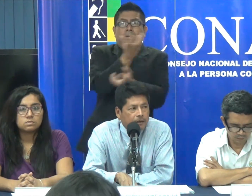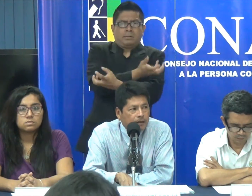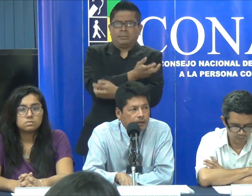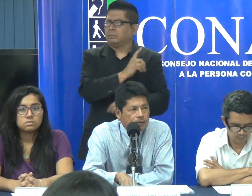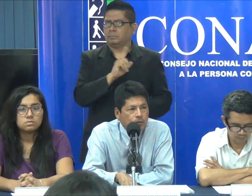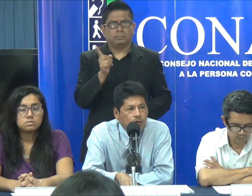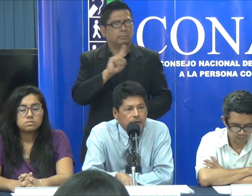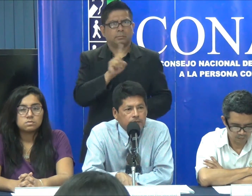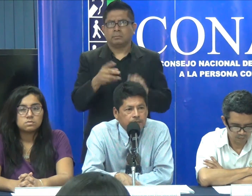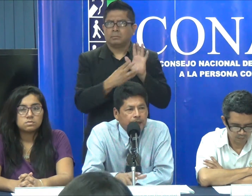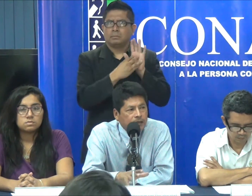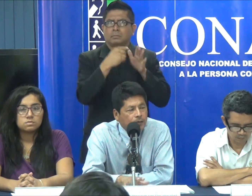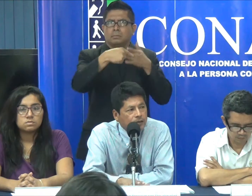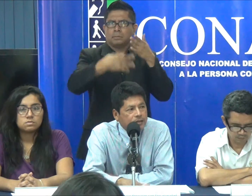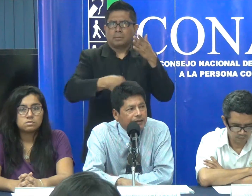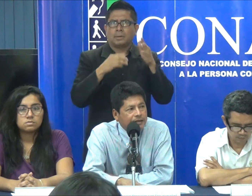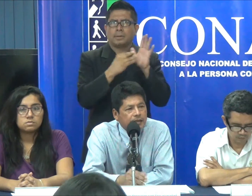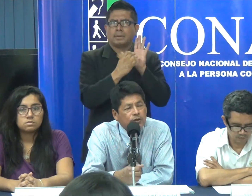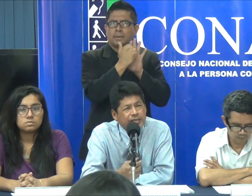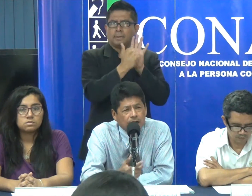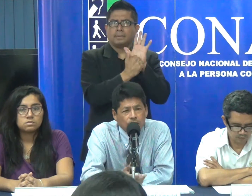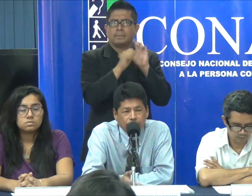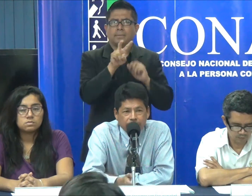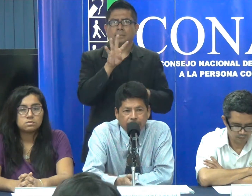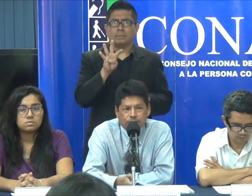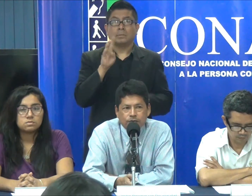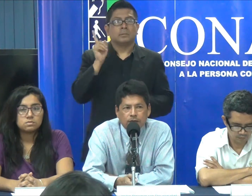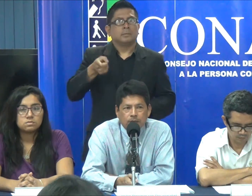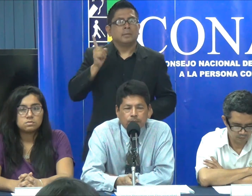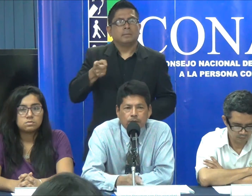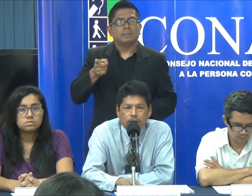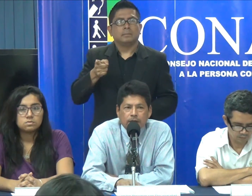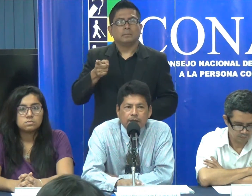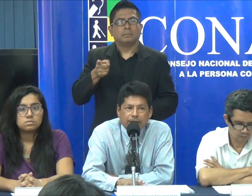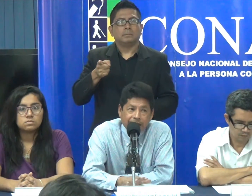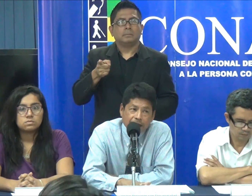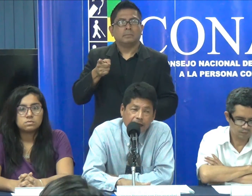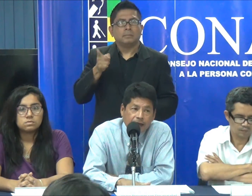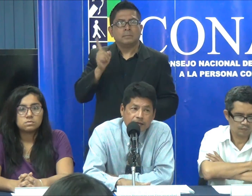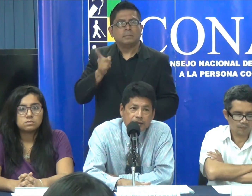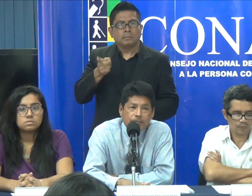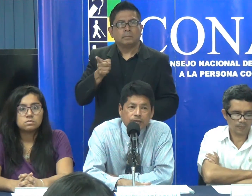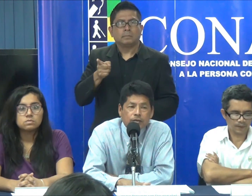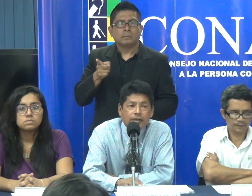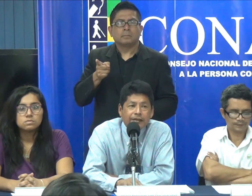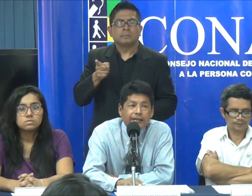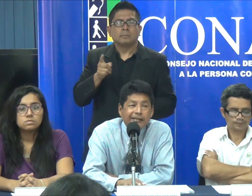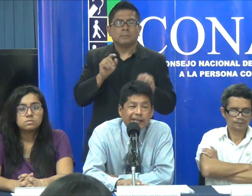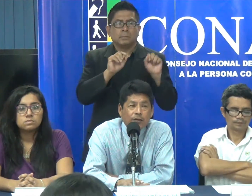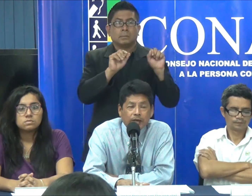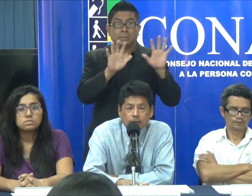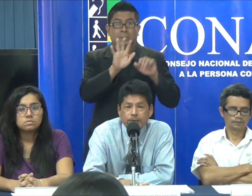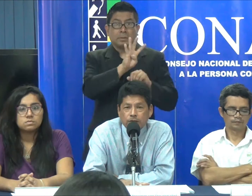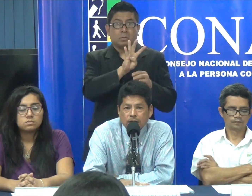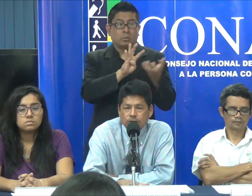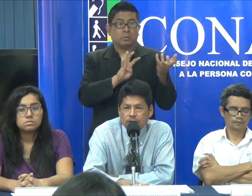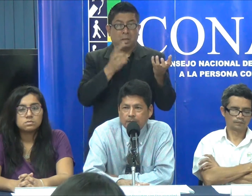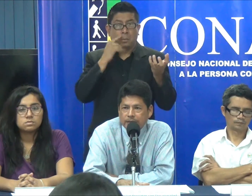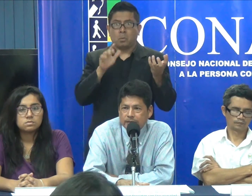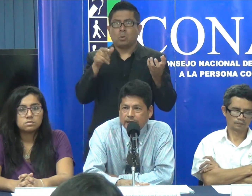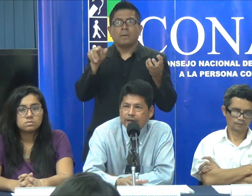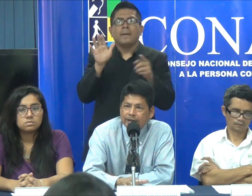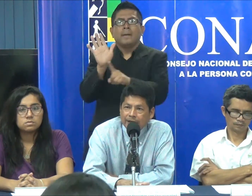establece, el artículo 24 establece que hoy estamos obligados de que cada 100 personas deben de tener 4 personas